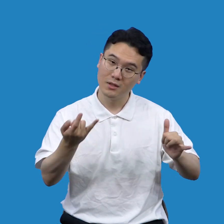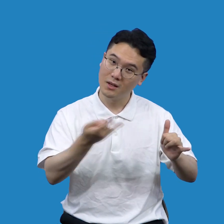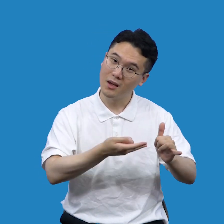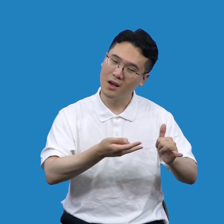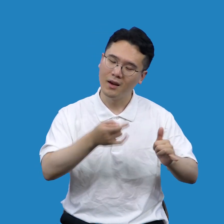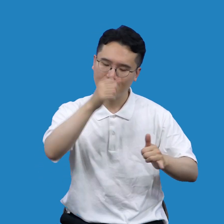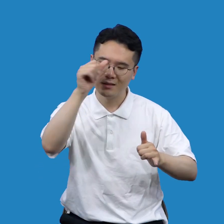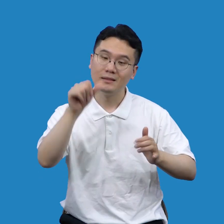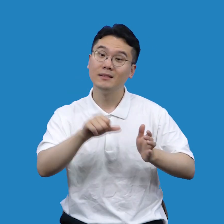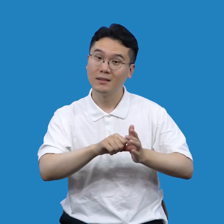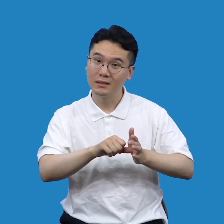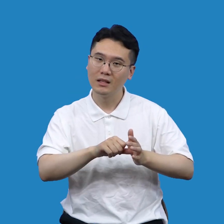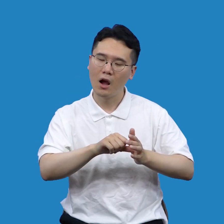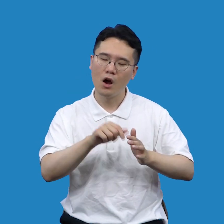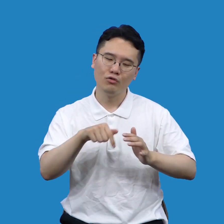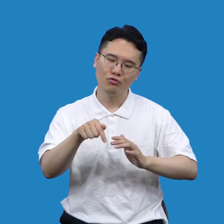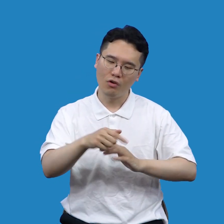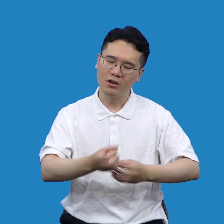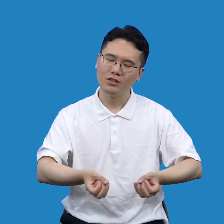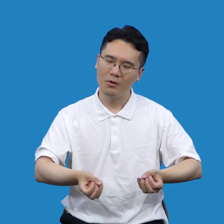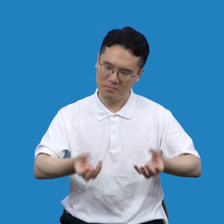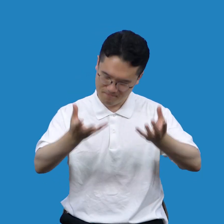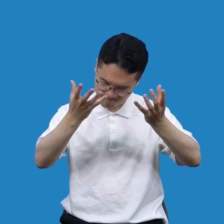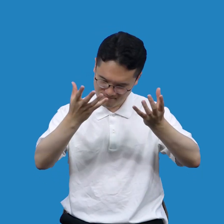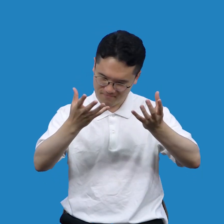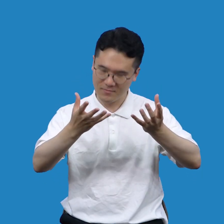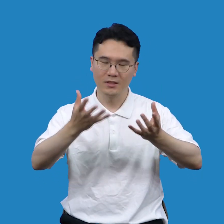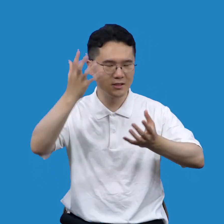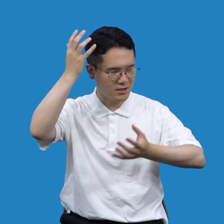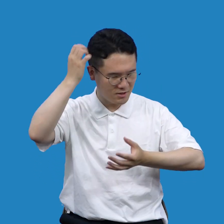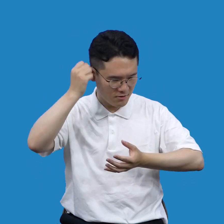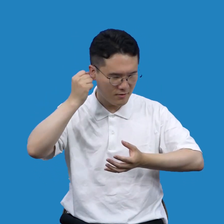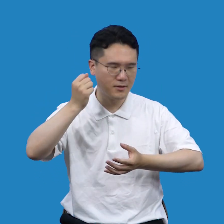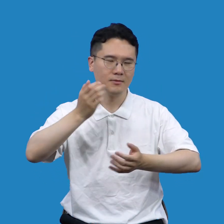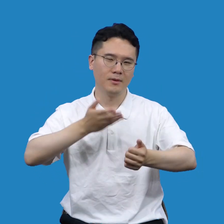인생은 유월절 파티인 것을 기억하시기 바랍니다.